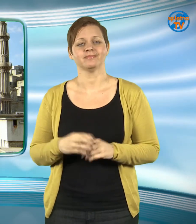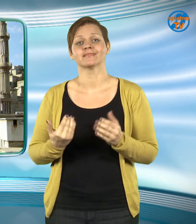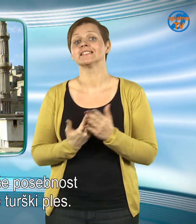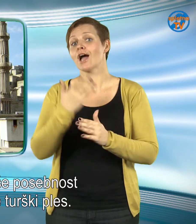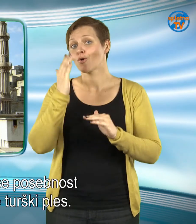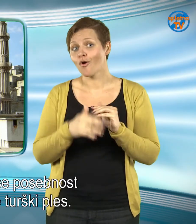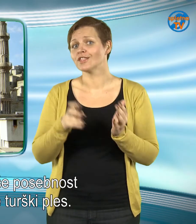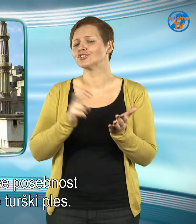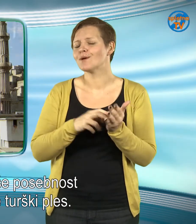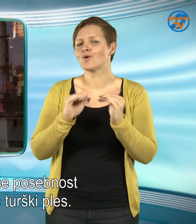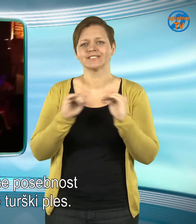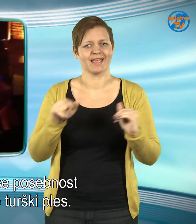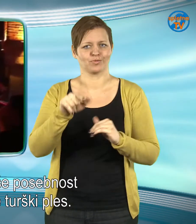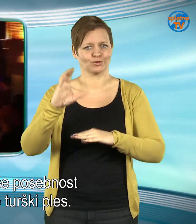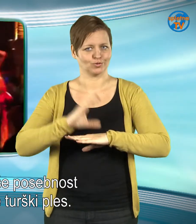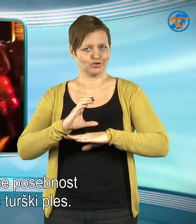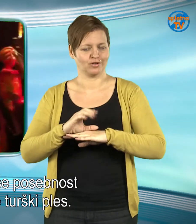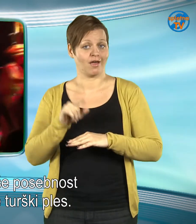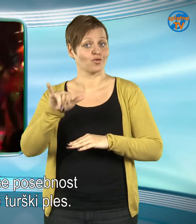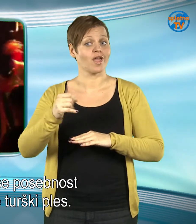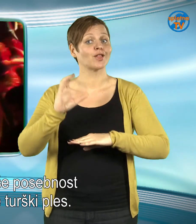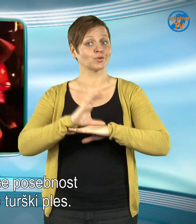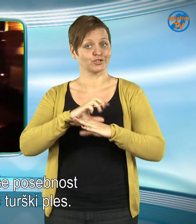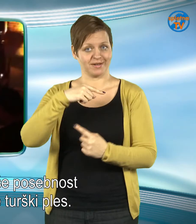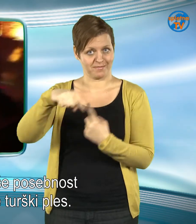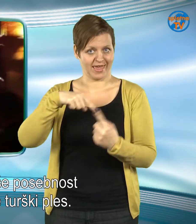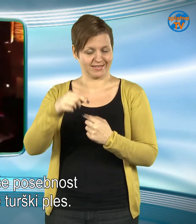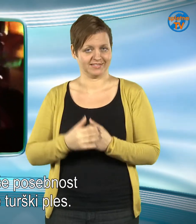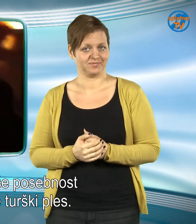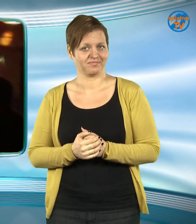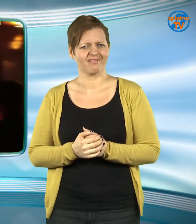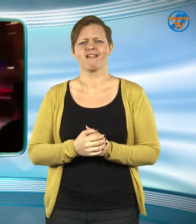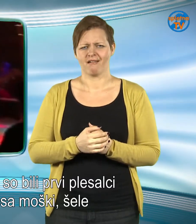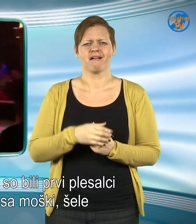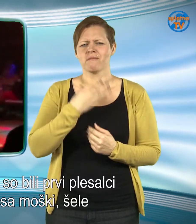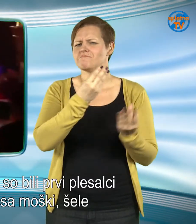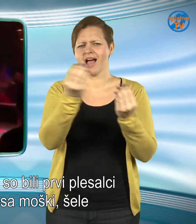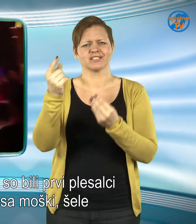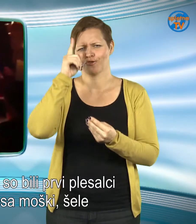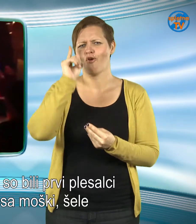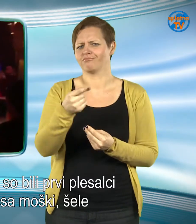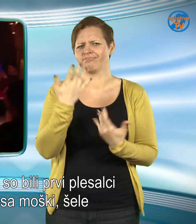In za konec še posebnost Turčije, to je turški ples. Marsikdo ne ve, da so bili prvi